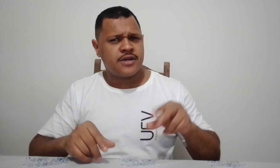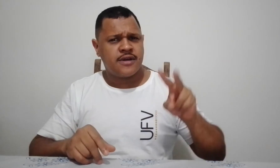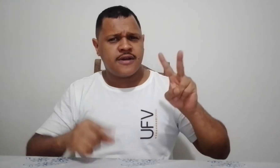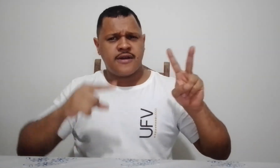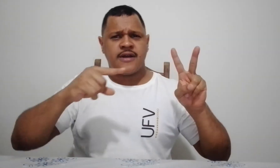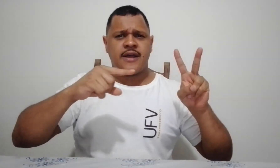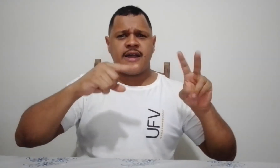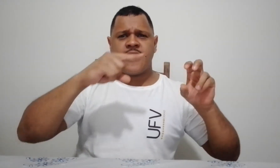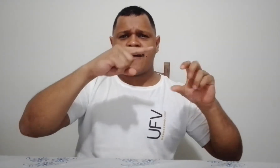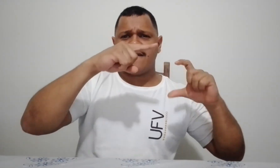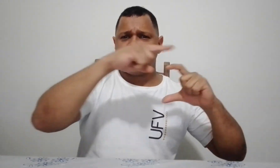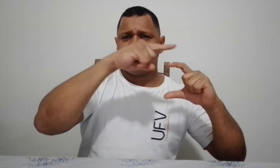fasor. Tá?